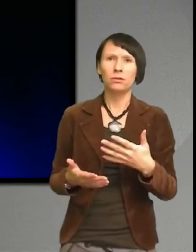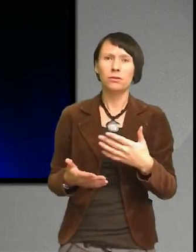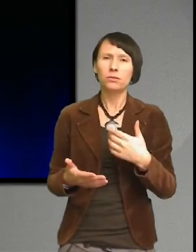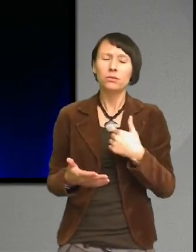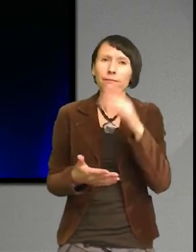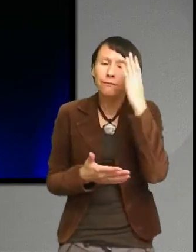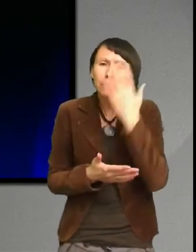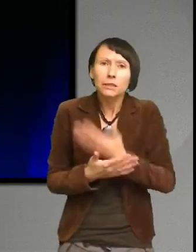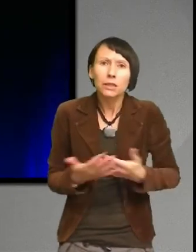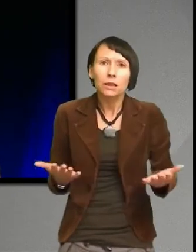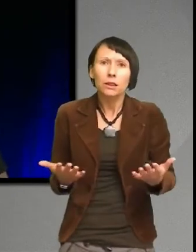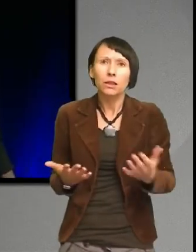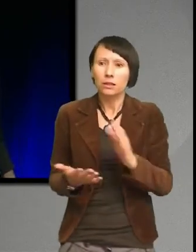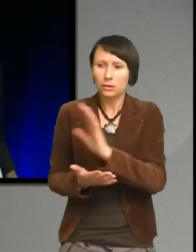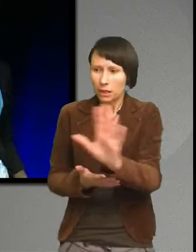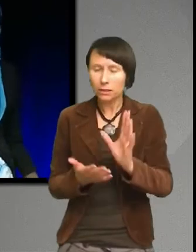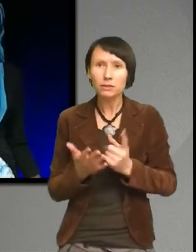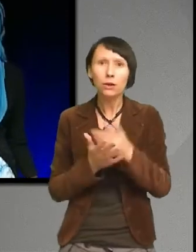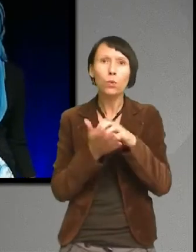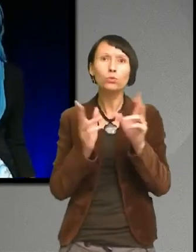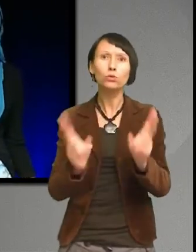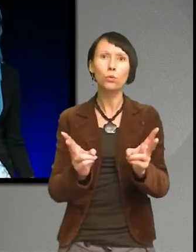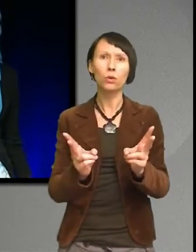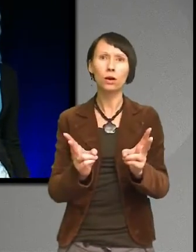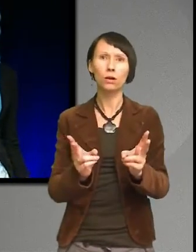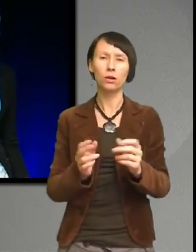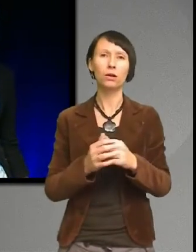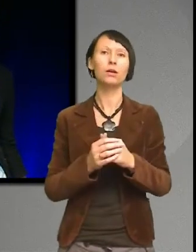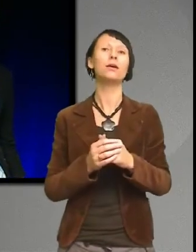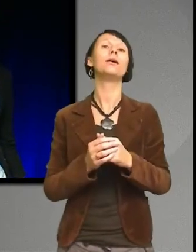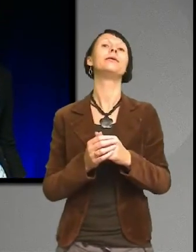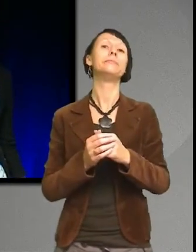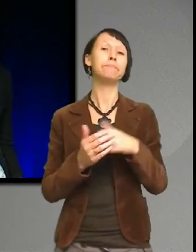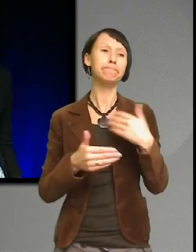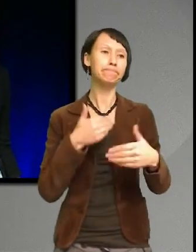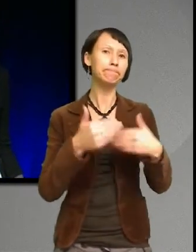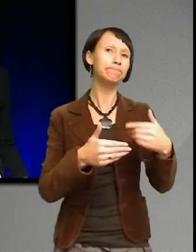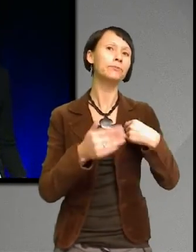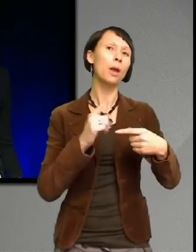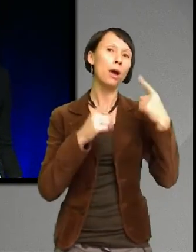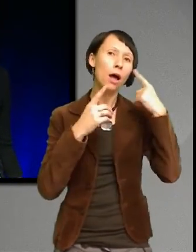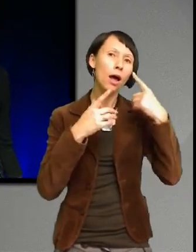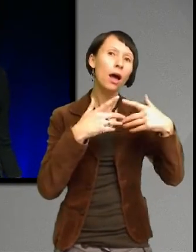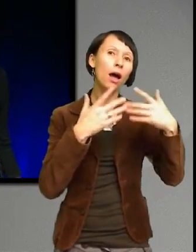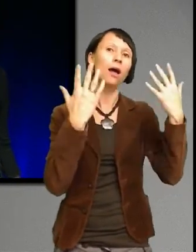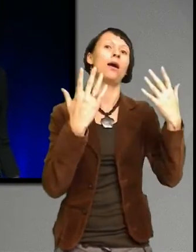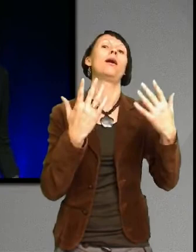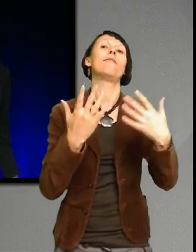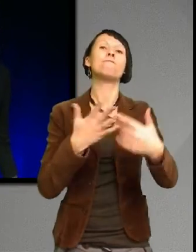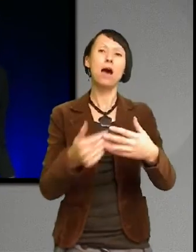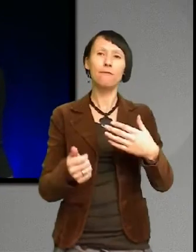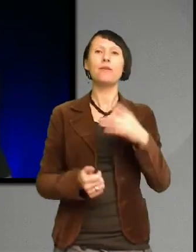att de blev så här beskyddade. Sedan började jag förstå när för Aishans föräldrar tog allting så allvarligt.